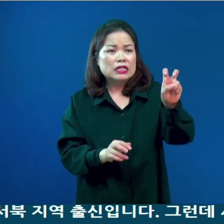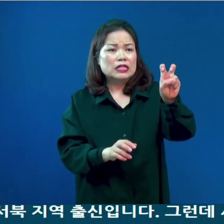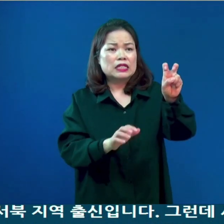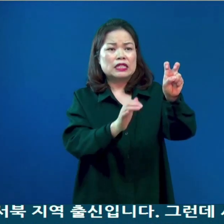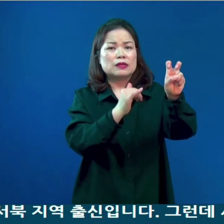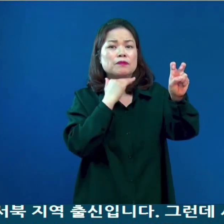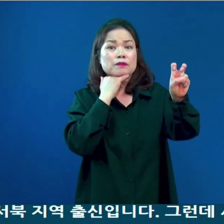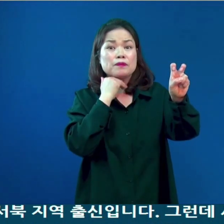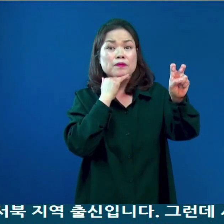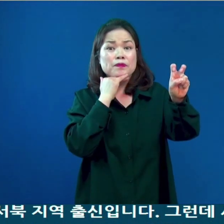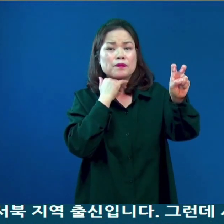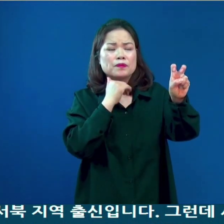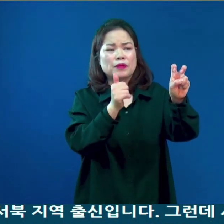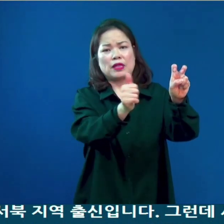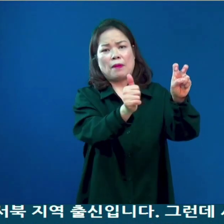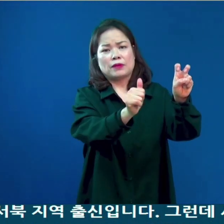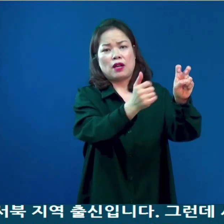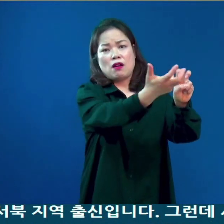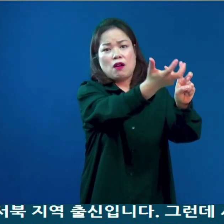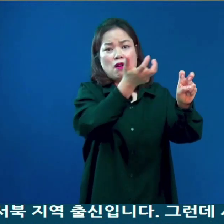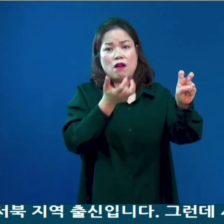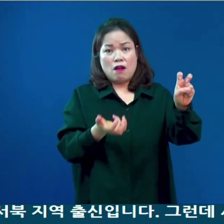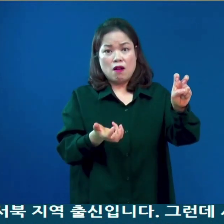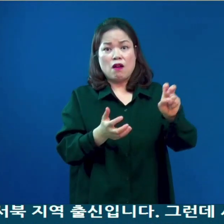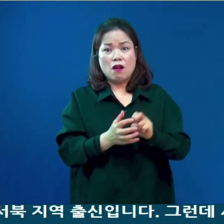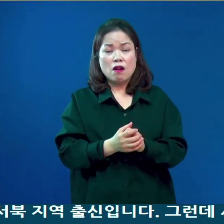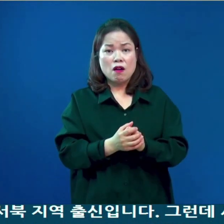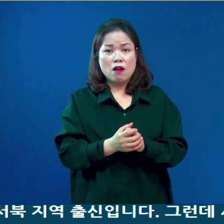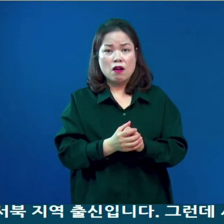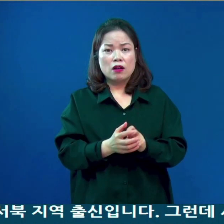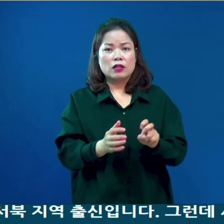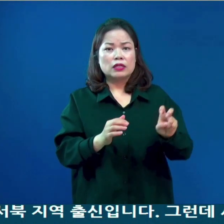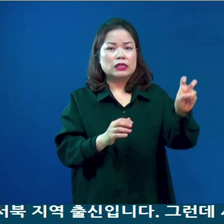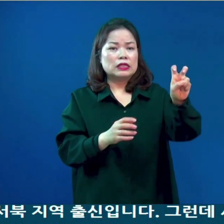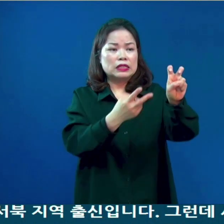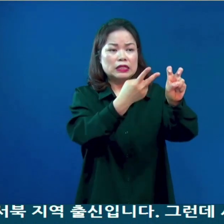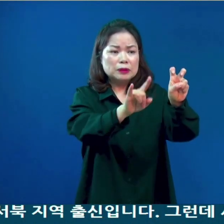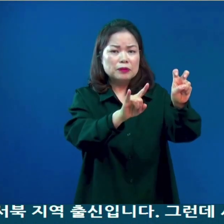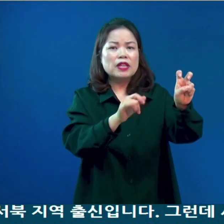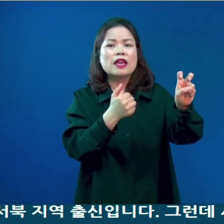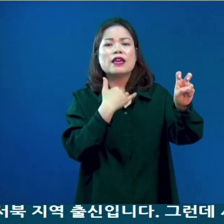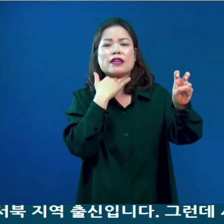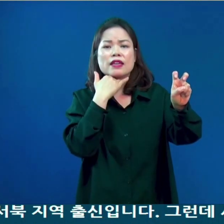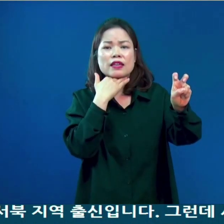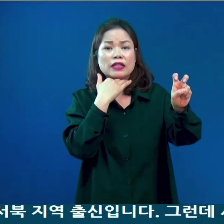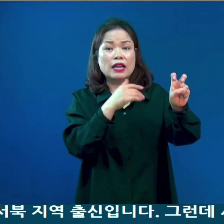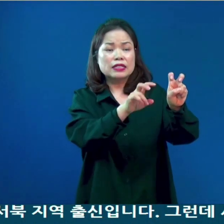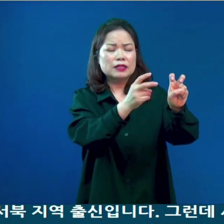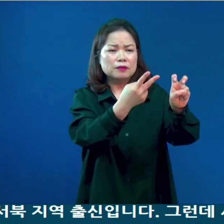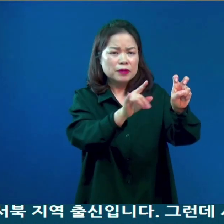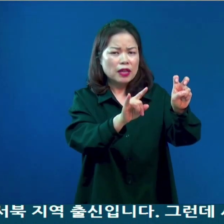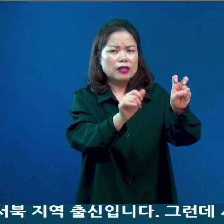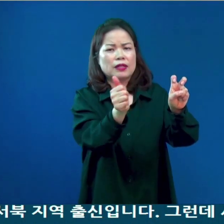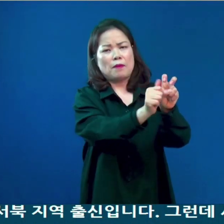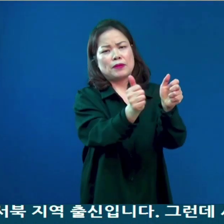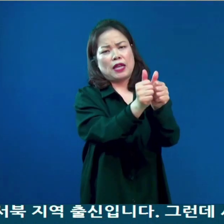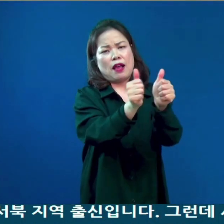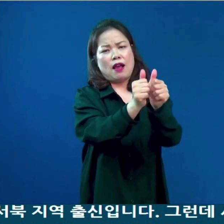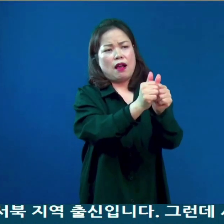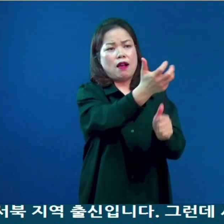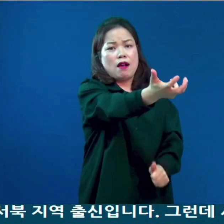20대가 남성이 주를 이루고 있습니다. 그러니까 20대 남성이 주를 이뤘다는 것은 미래를 위해서 나왔다는